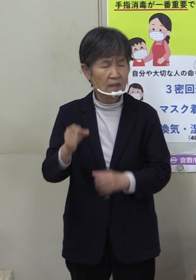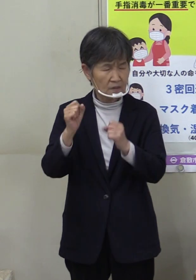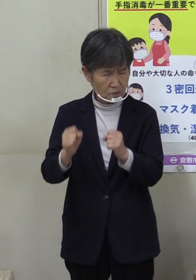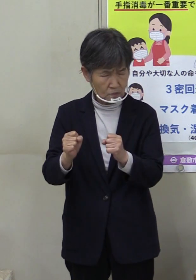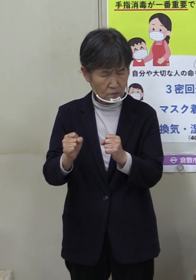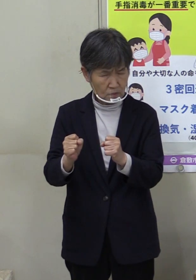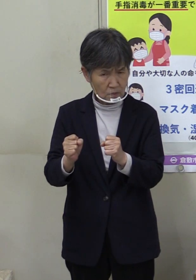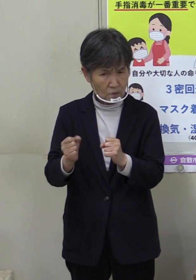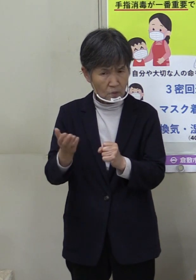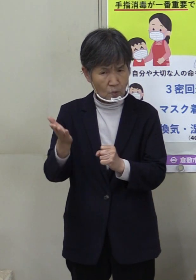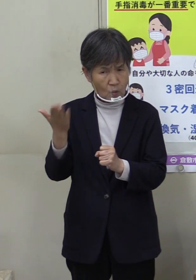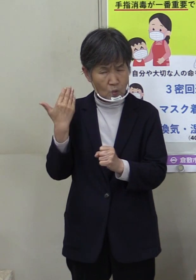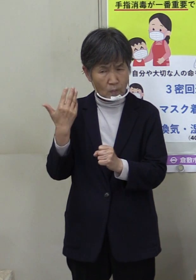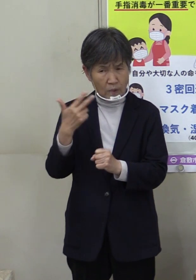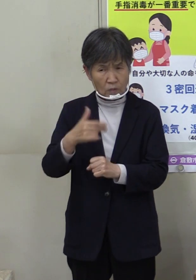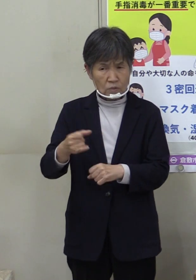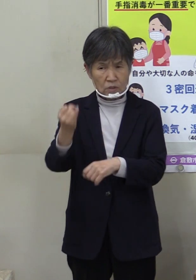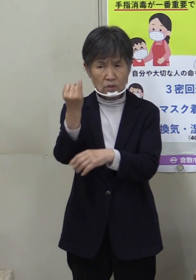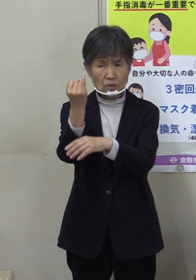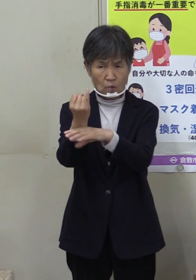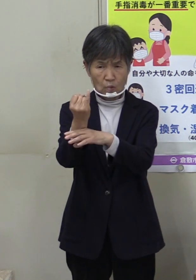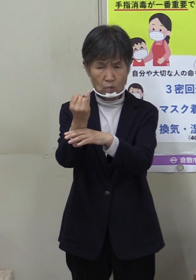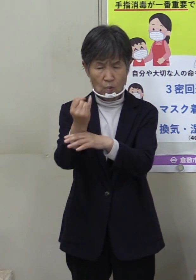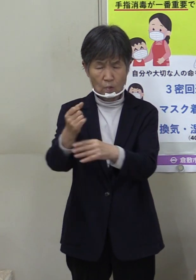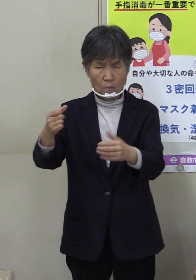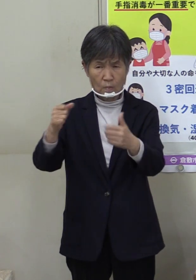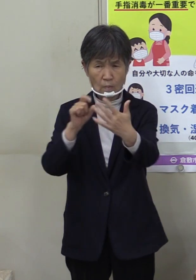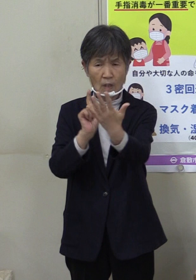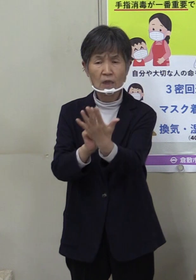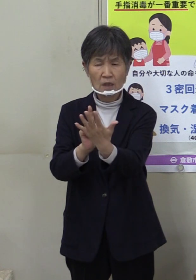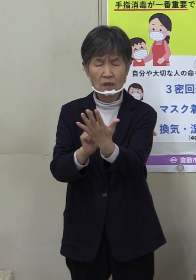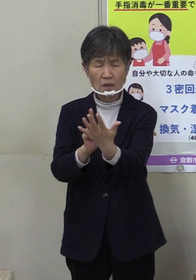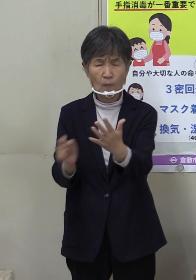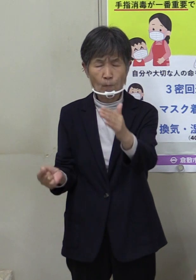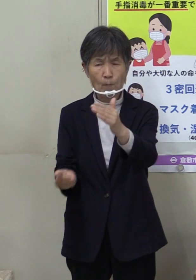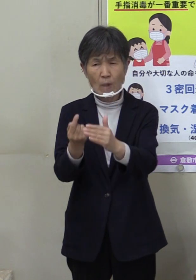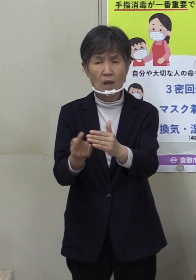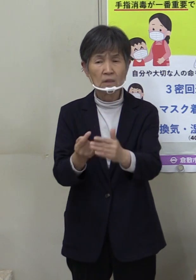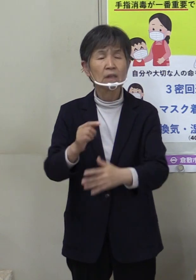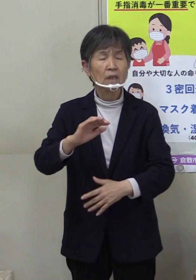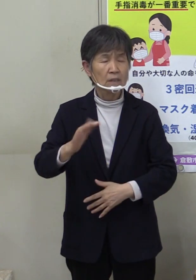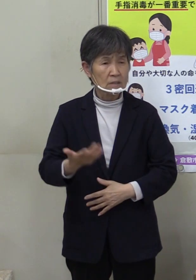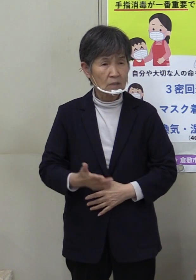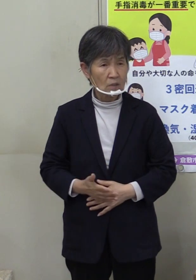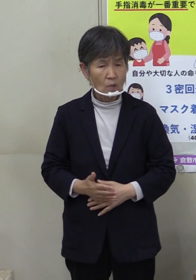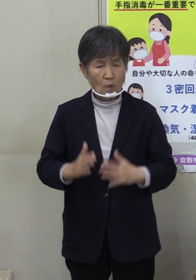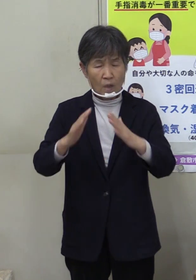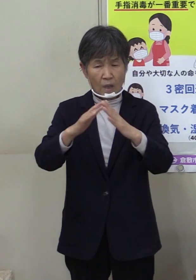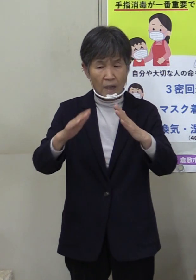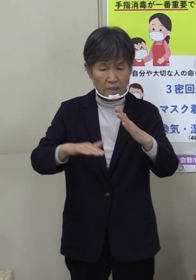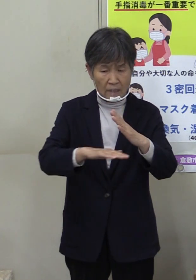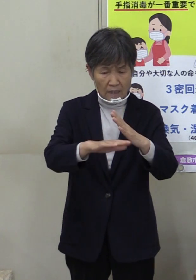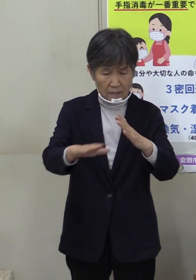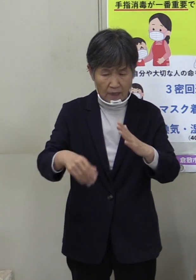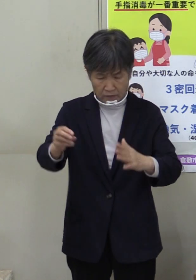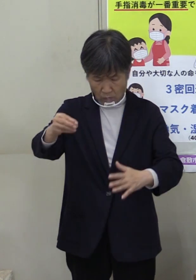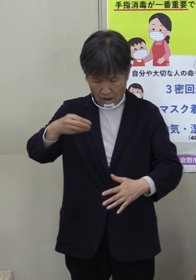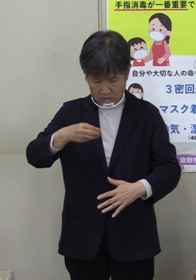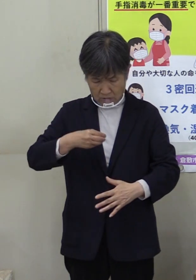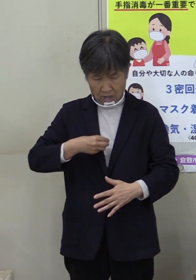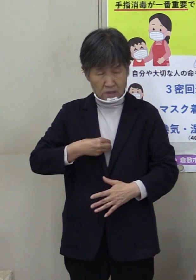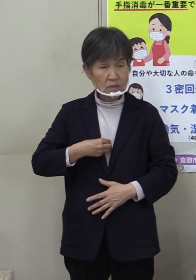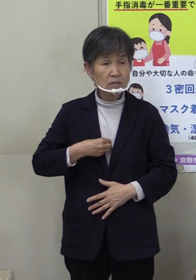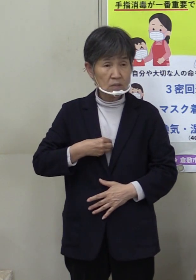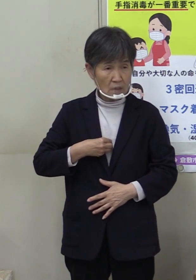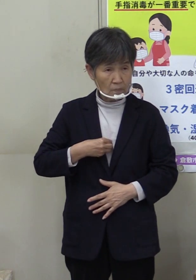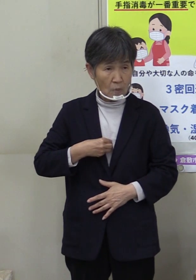先日の市長の会見とかでも出たんですけども、まあ、その家庭内の感染等についても結局誰